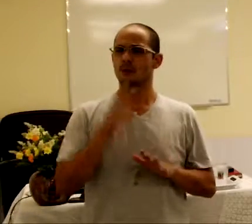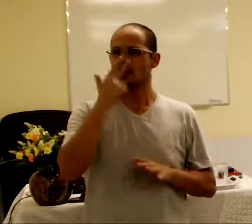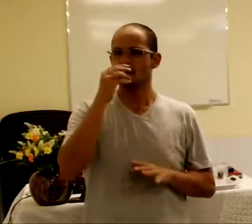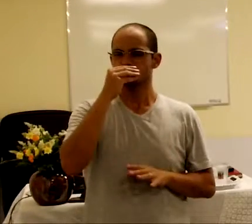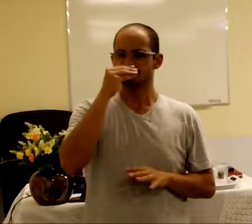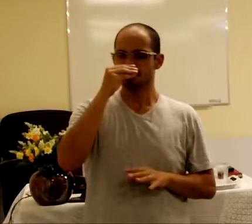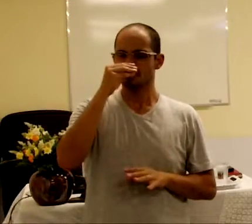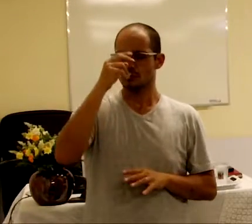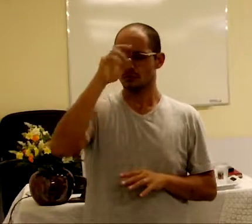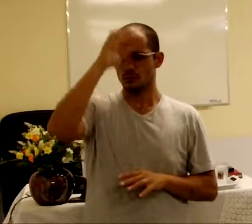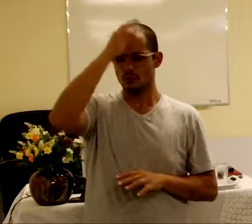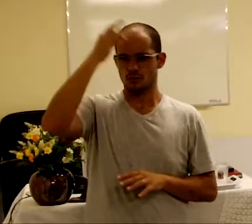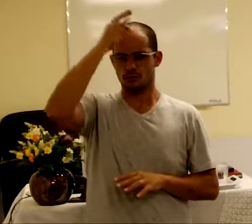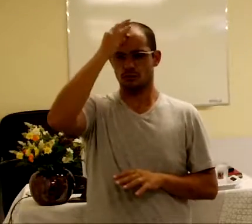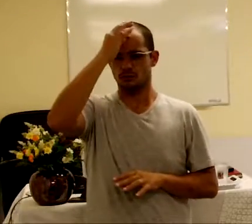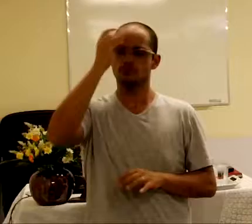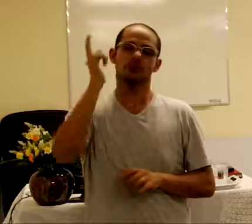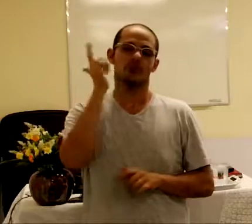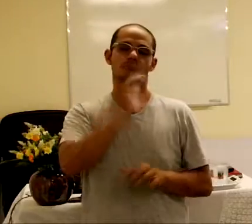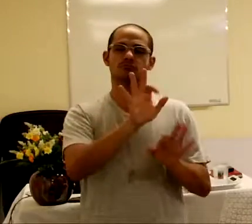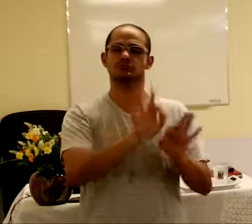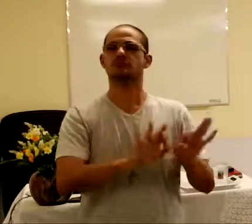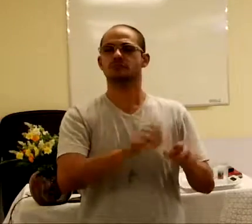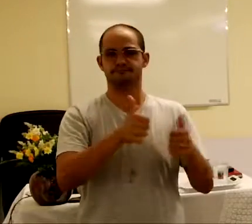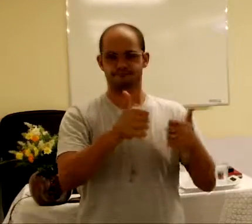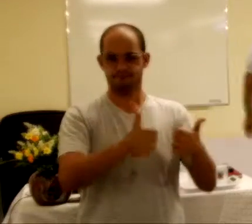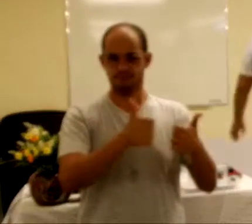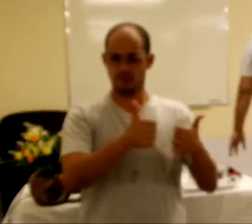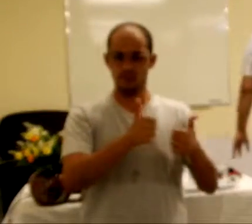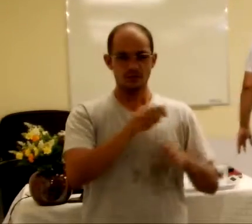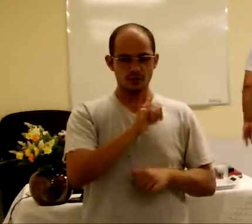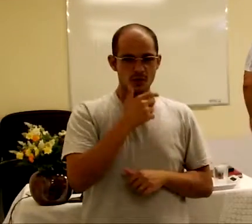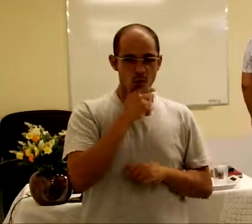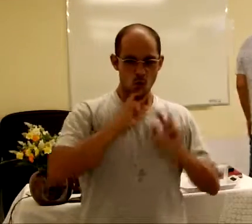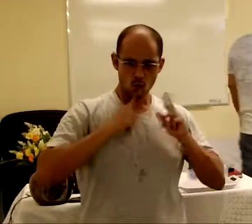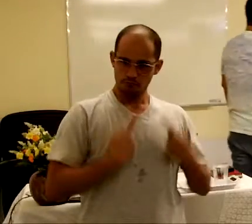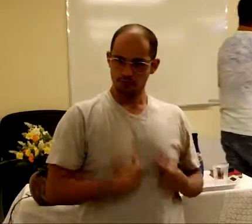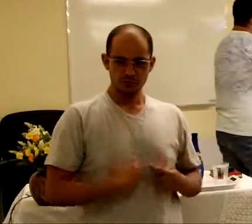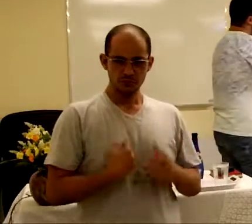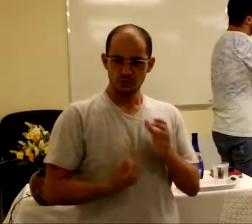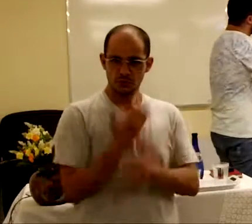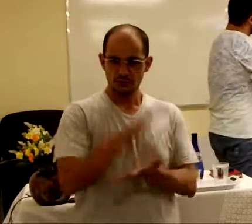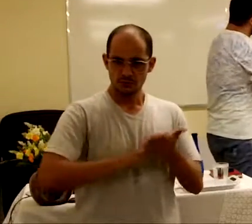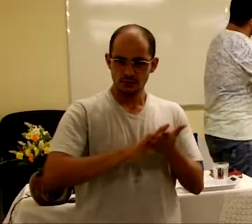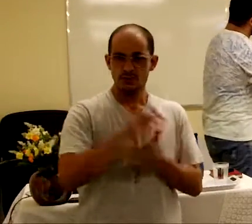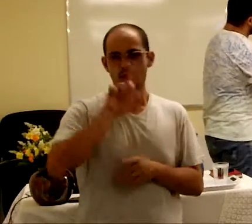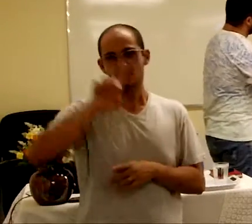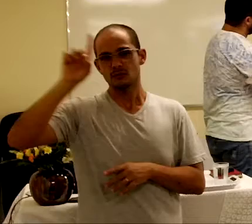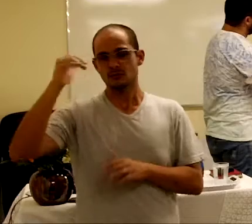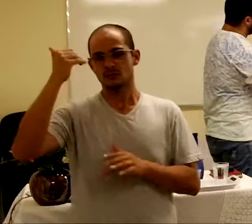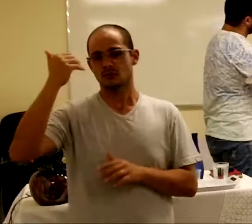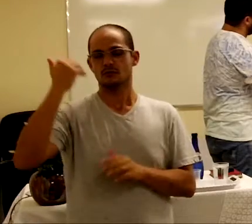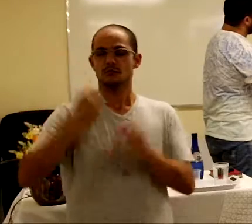que não foi o homem que fez e que é superior ao homem, então tem alguma inteligência que fez. Ok? quaisquer que sejam os prodígios que a inteligência humana